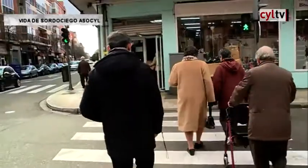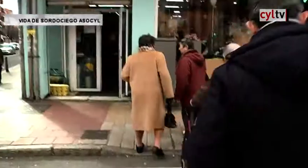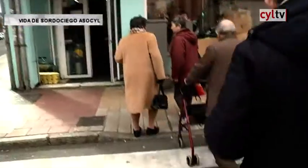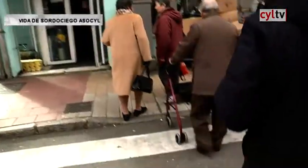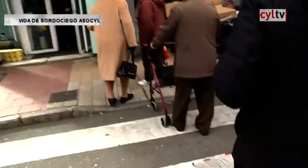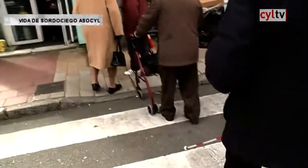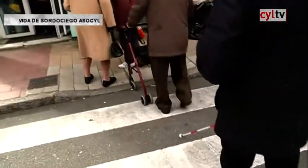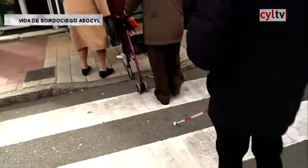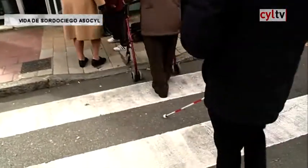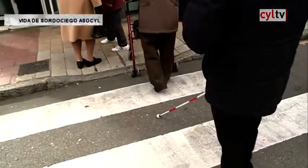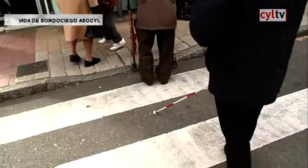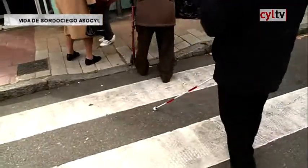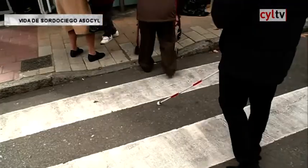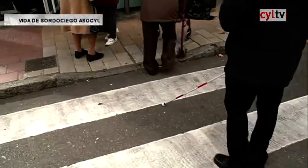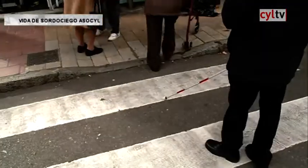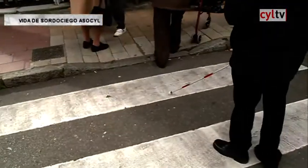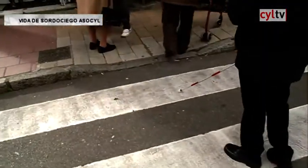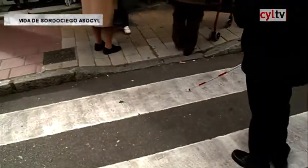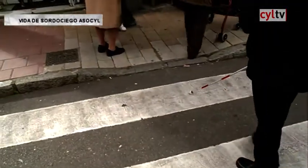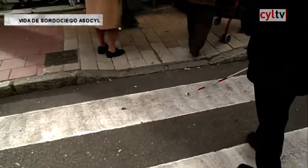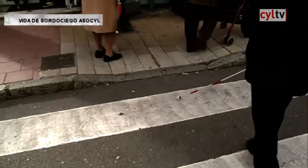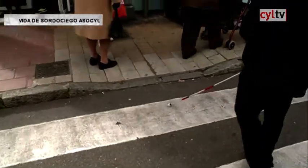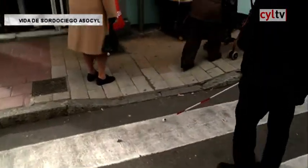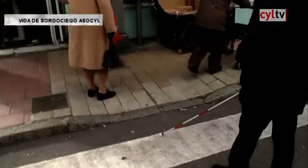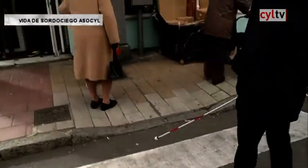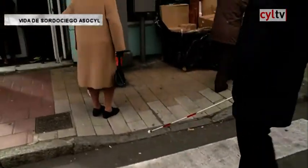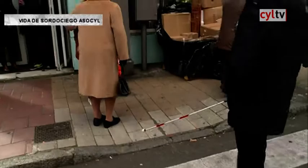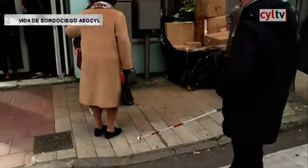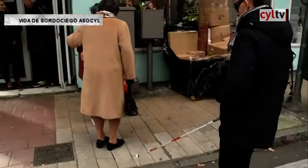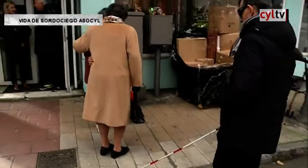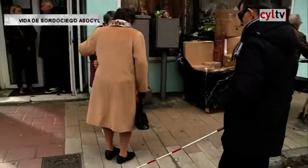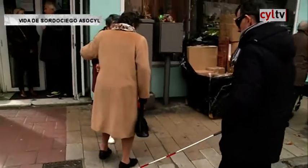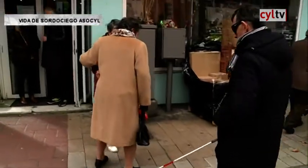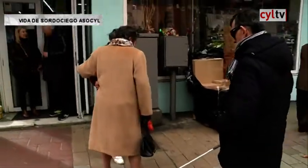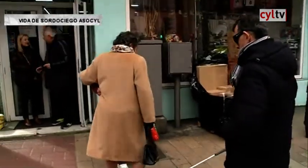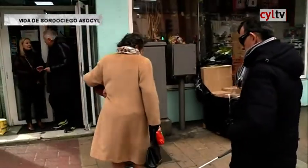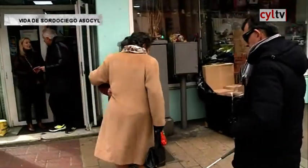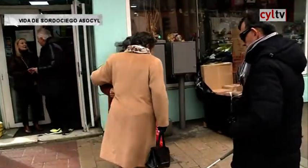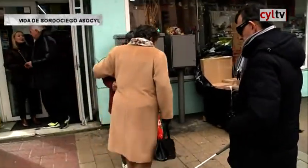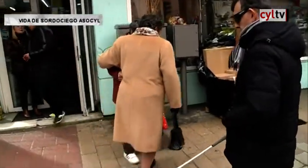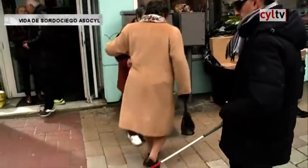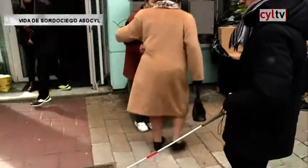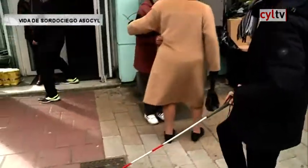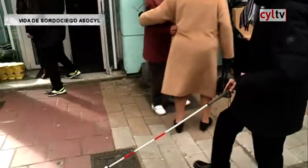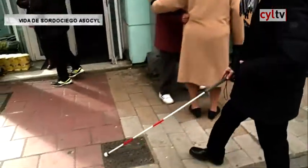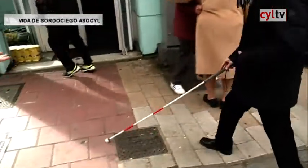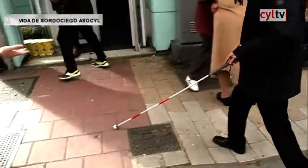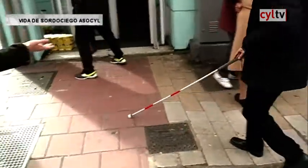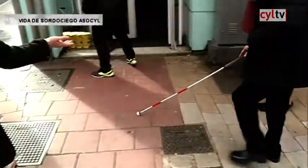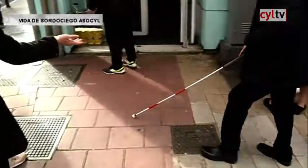Es capaz de saber que tiene que esperar para subir por el paso rebajado. Lo que pasa es que ahora lo tiene que buscar. Y socialmente la gente